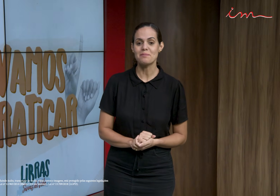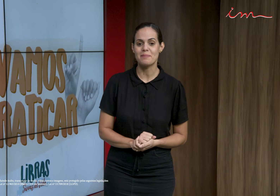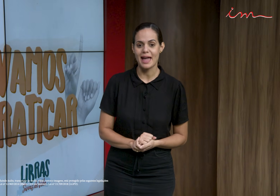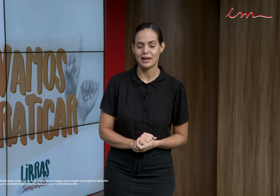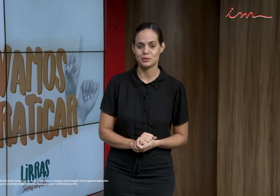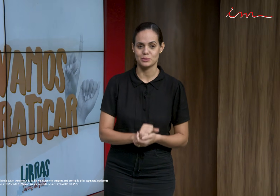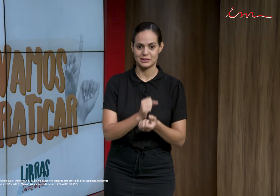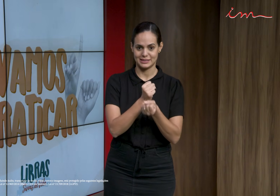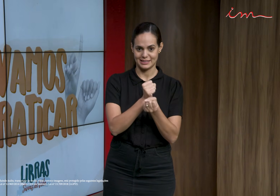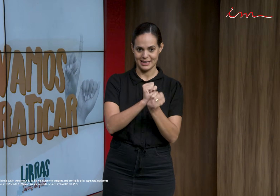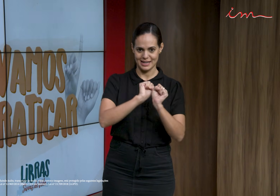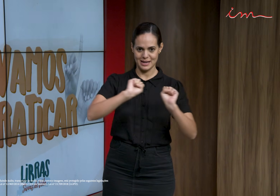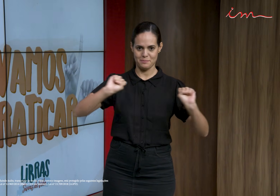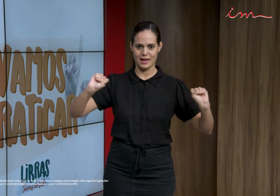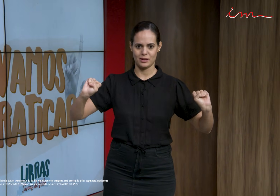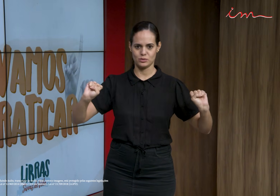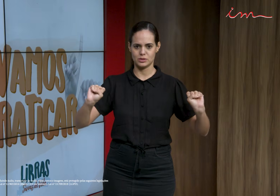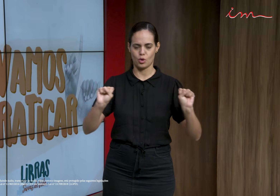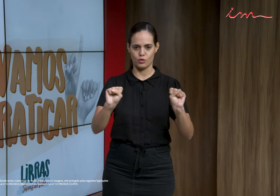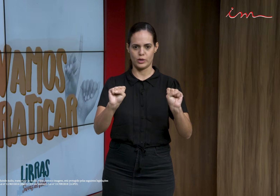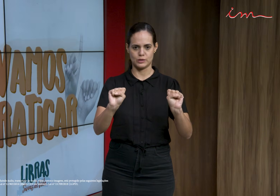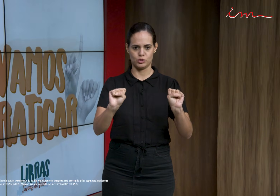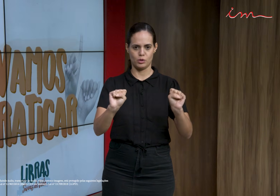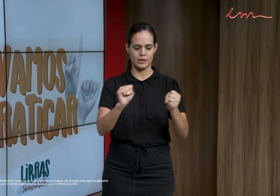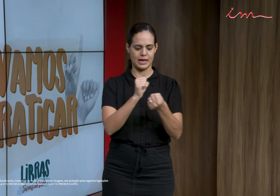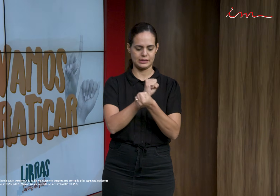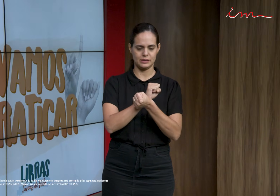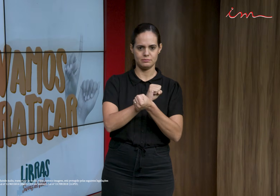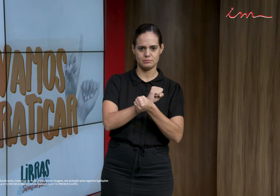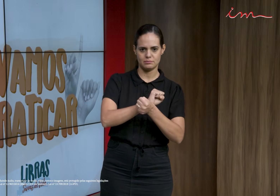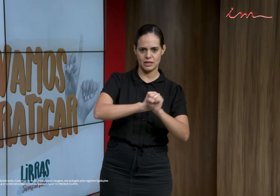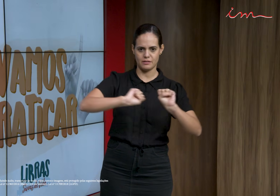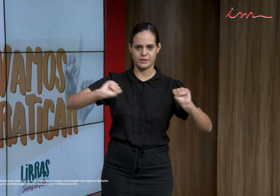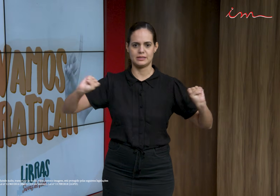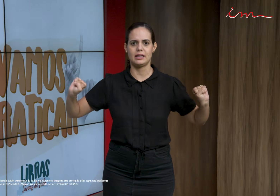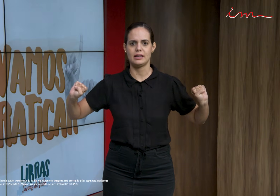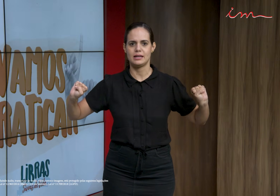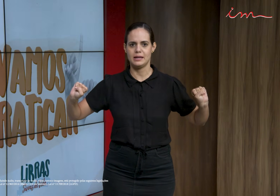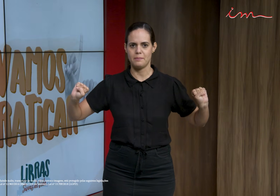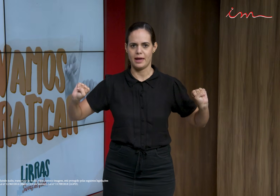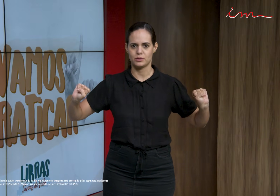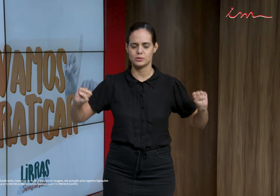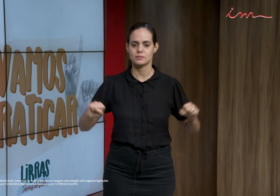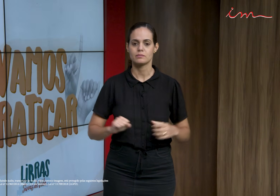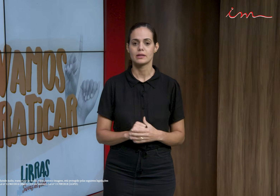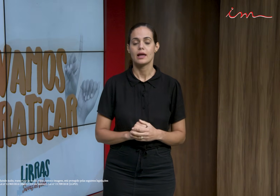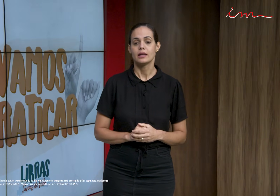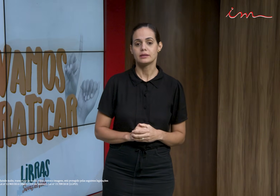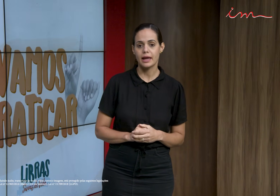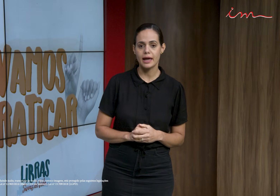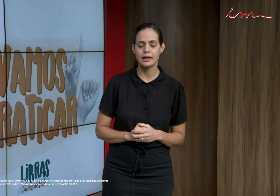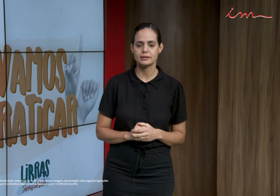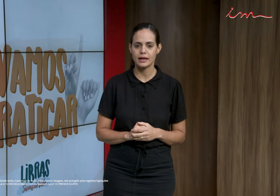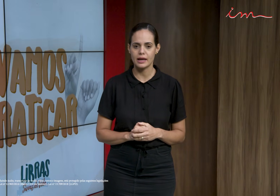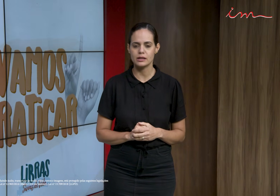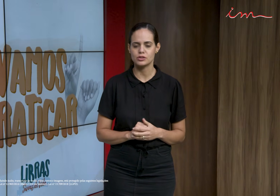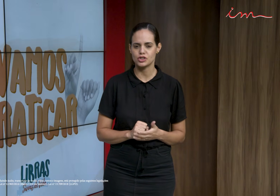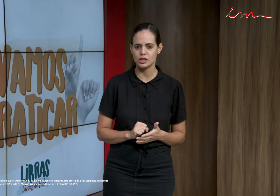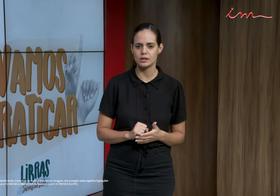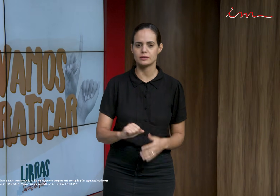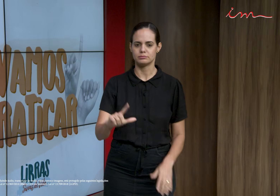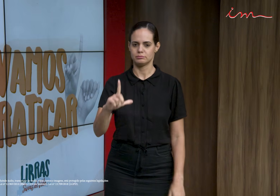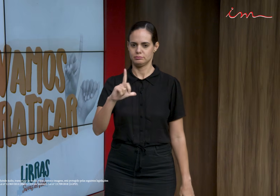E libertos. Libertos, configuração de mão em S, e vai fazer libertos. Ter,